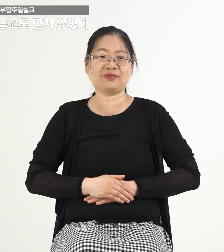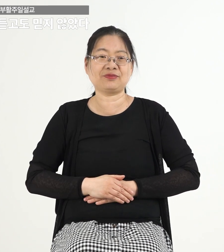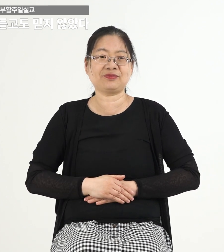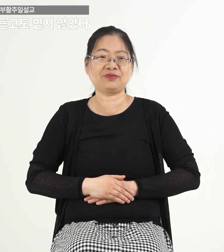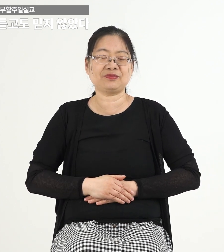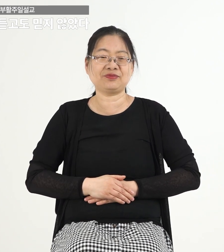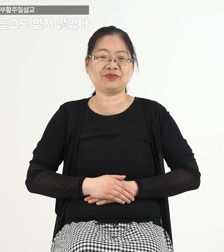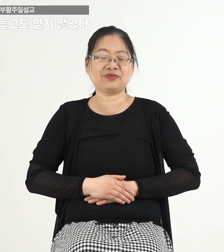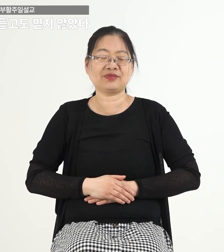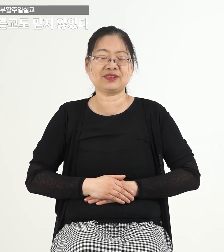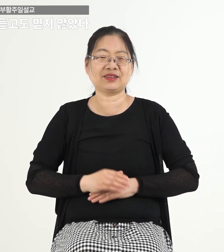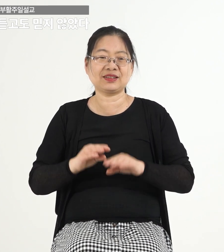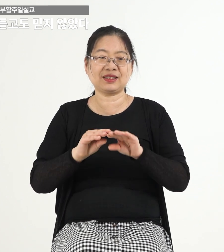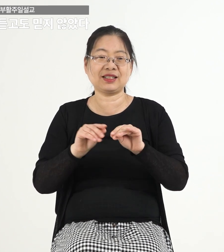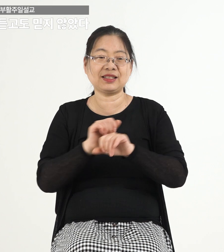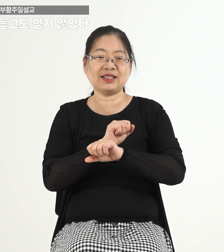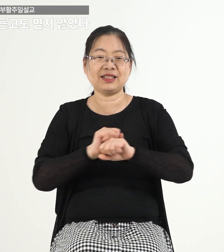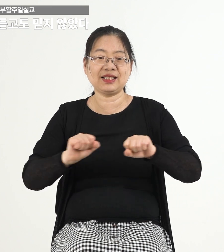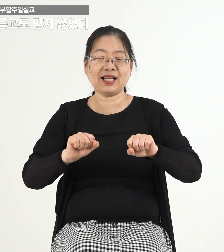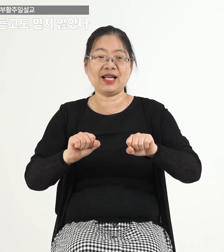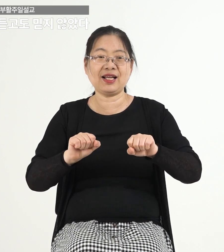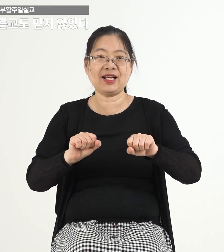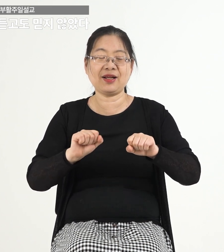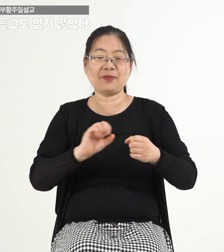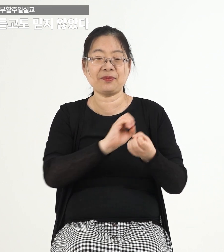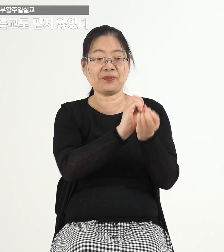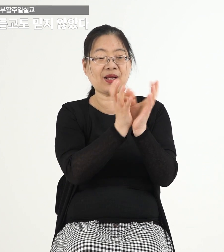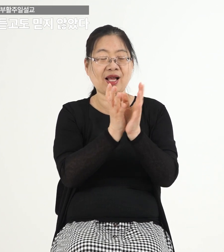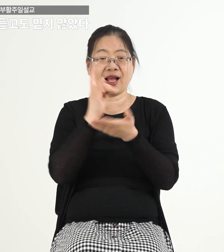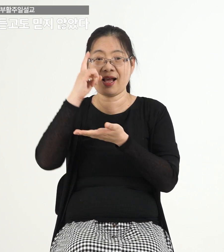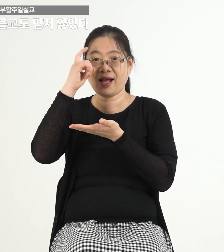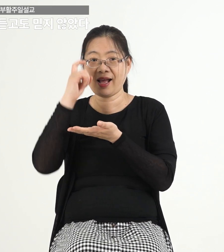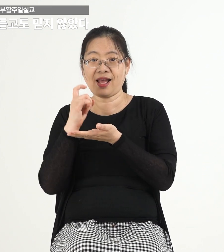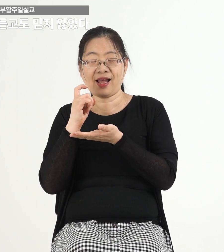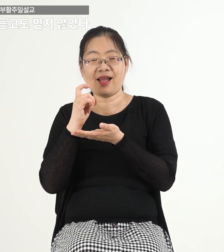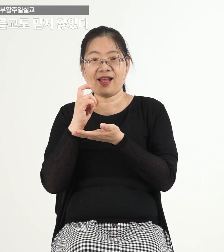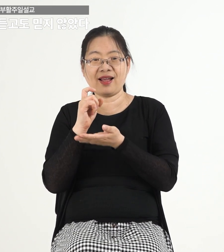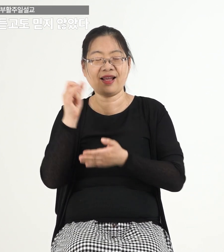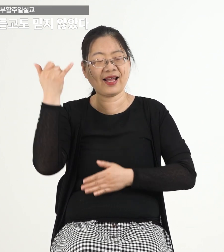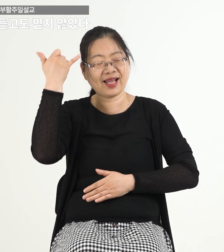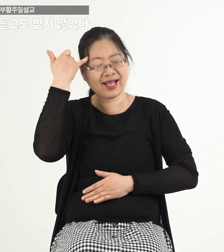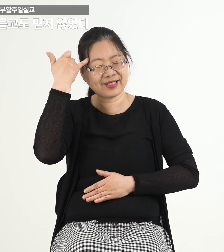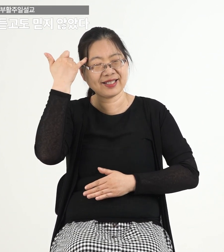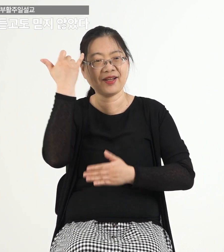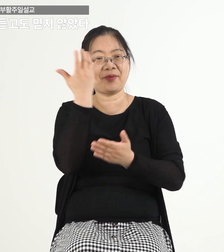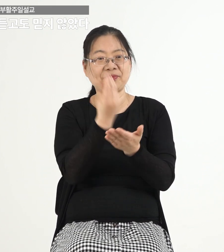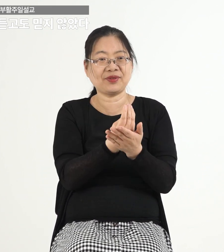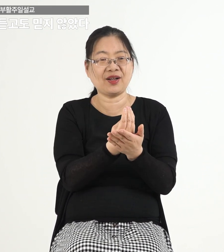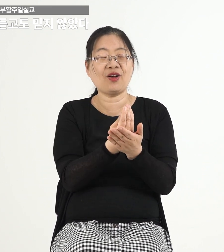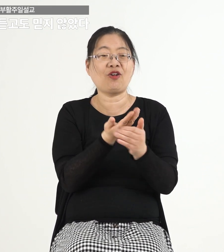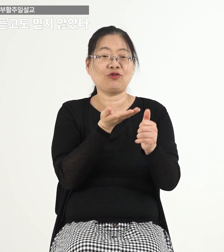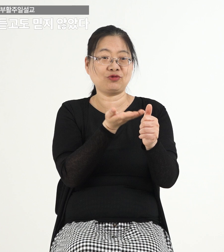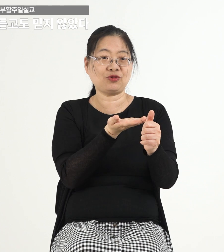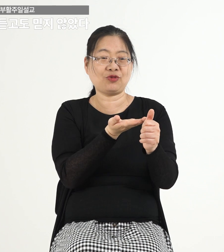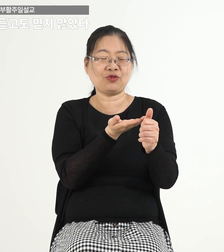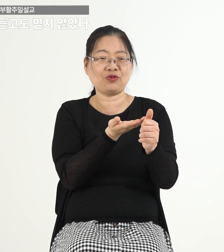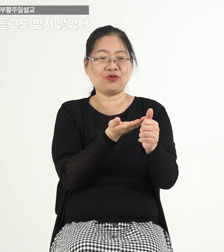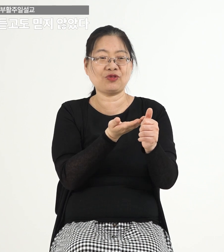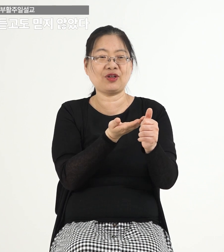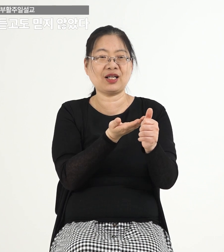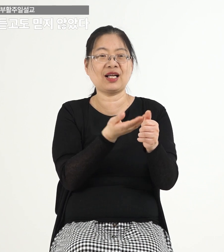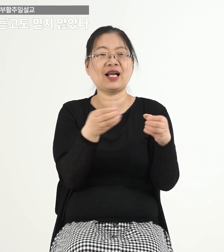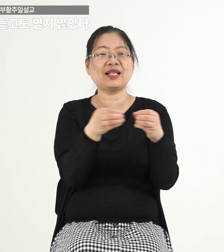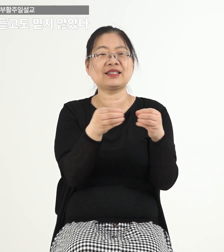그 들에 핀 사진을 찍어서 딱 AI한테 밀어 넣어주고 시 한